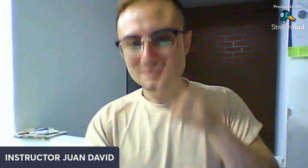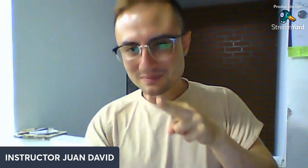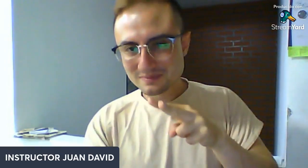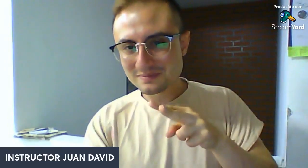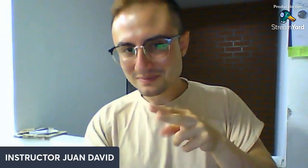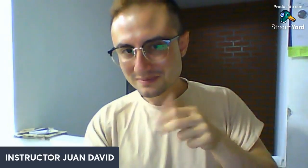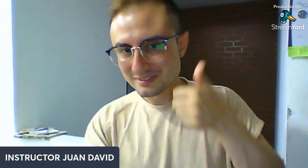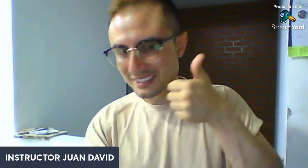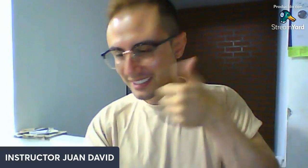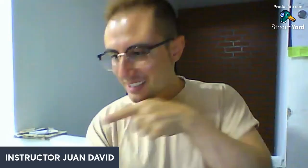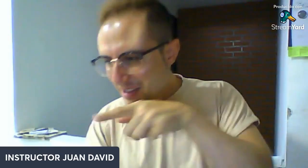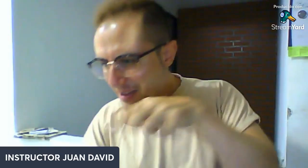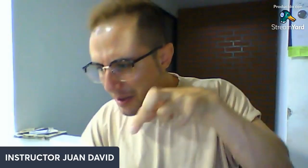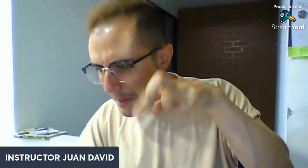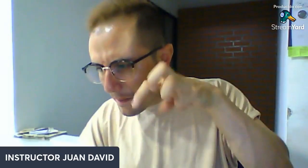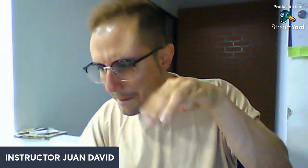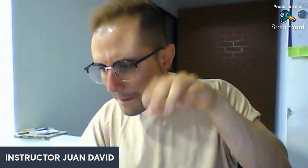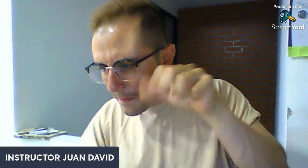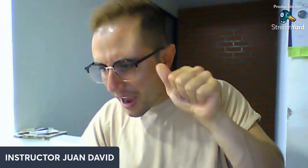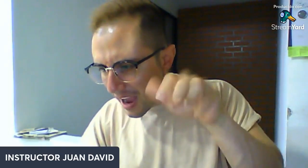Correcto, sí.